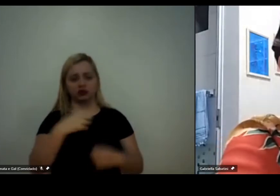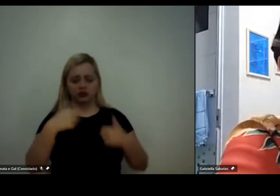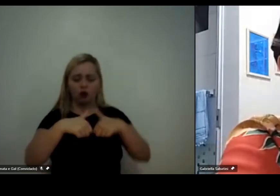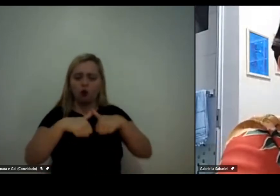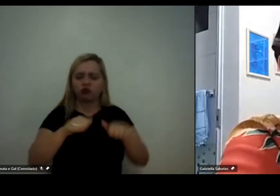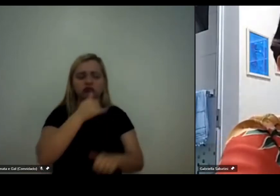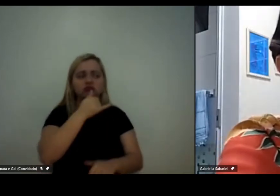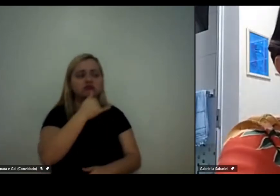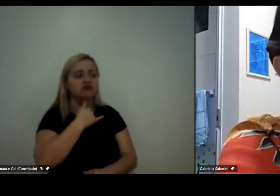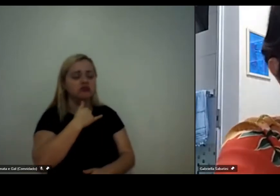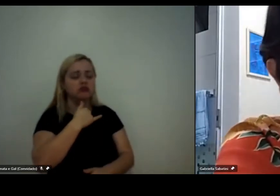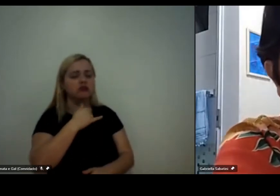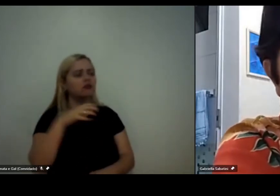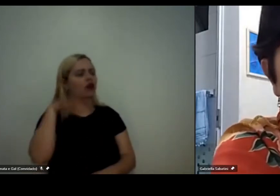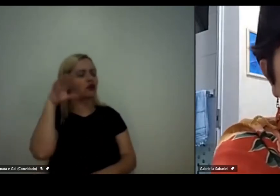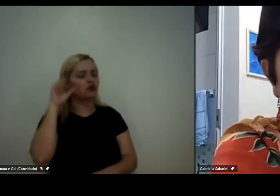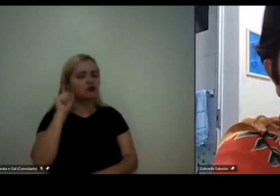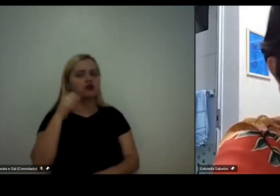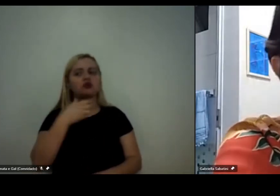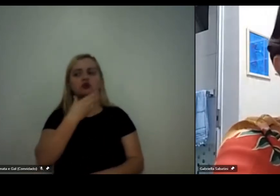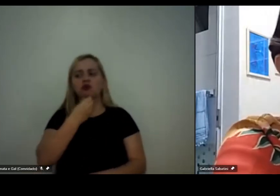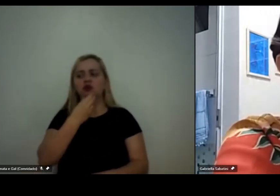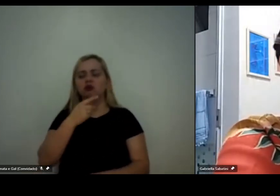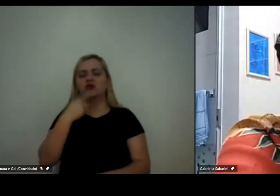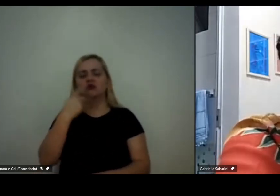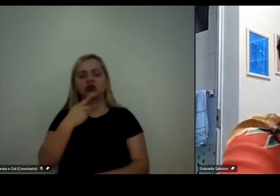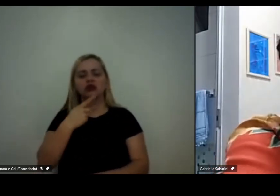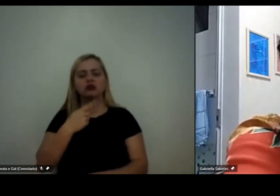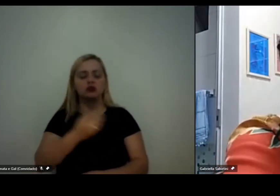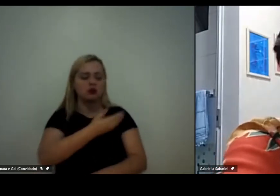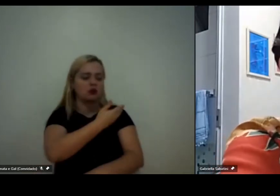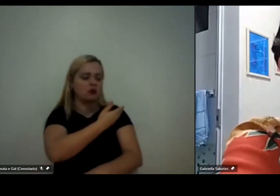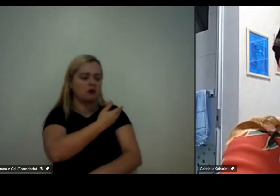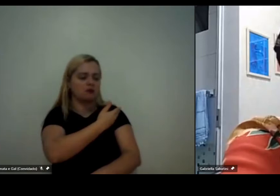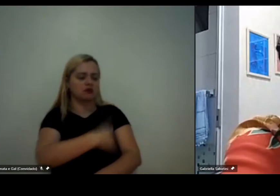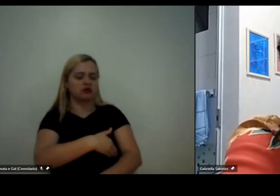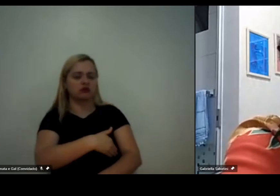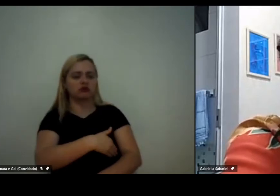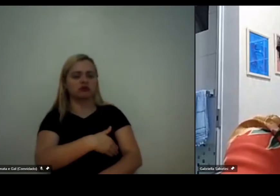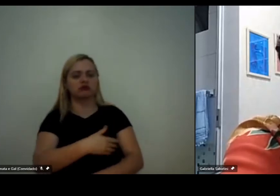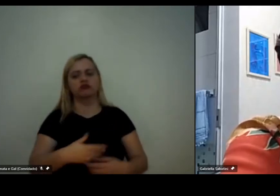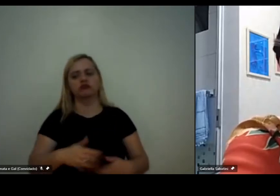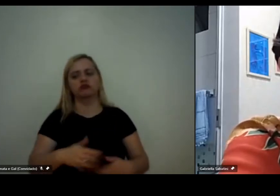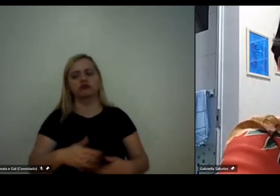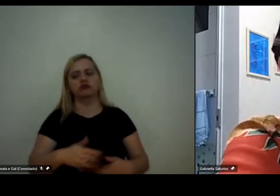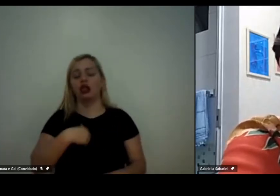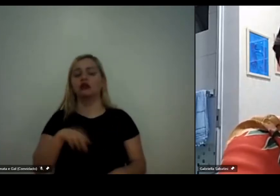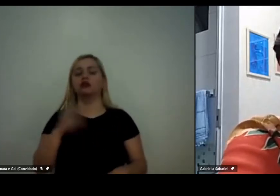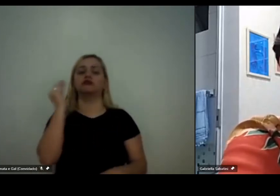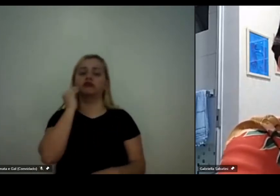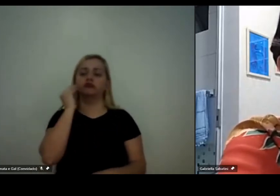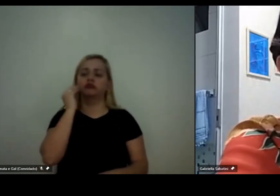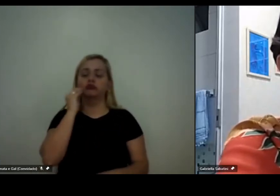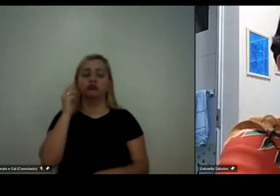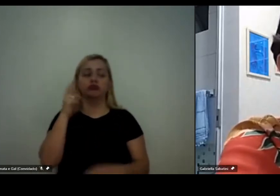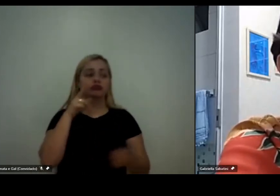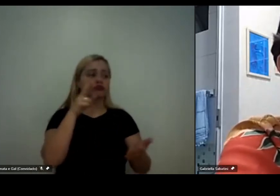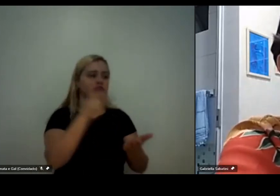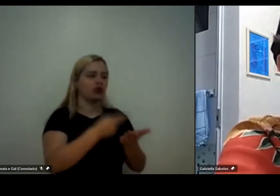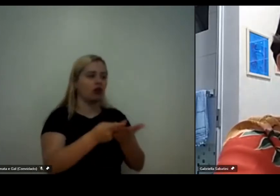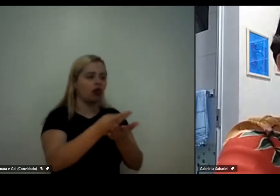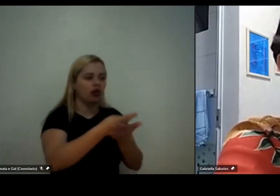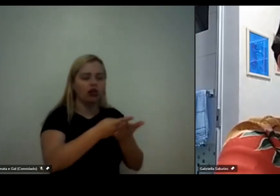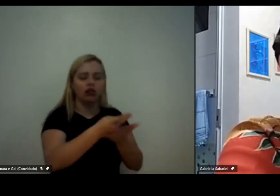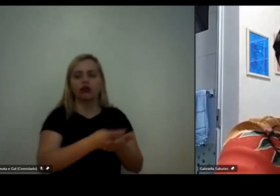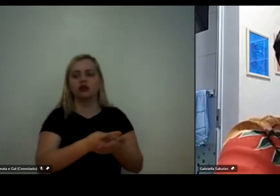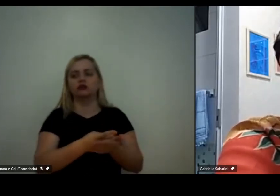ouvir aquele homem, perdi o antebraço direito e estou tentando recuperá-lo. Agora, achá-lo me daria uma